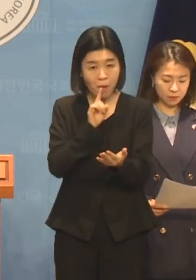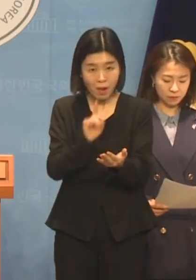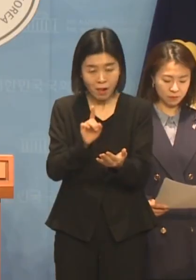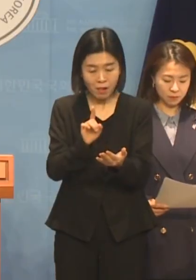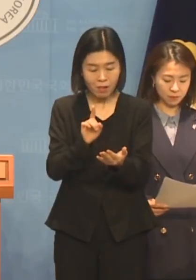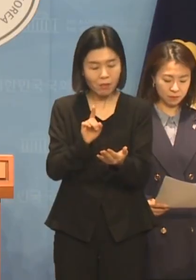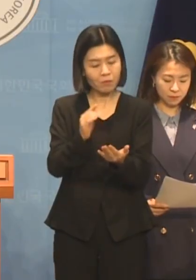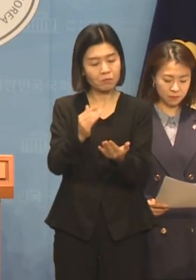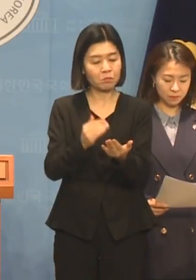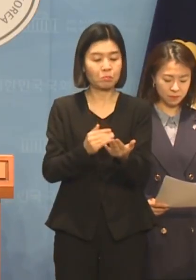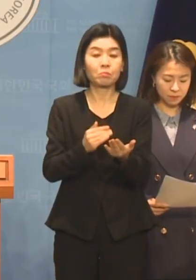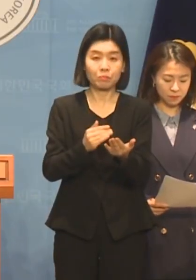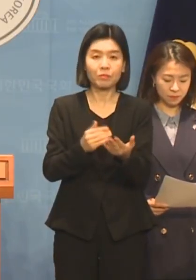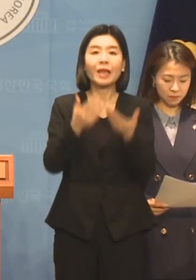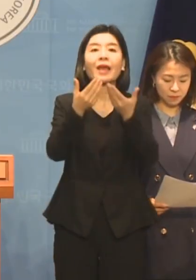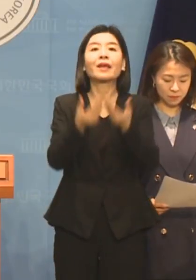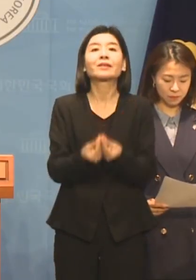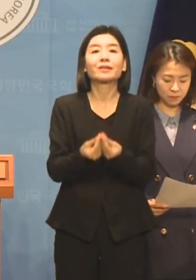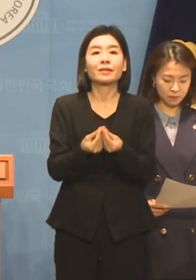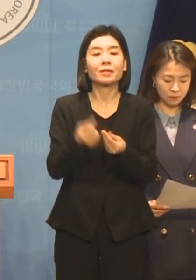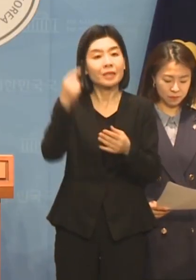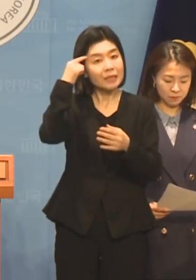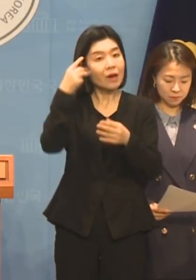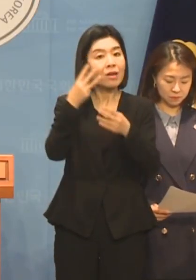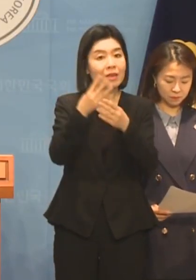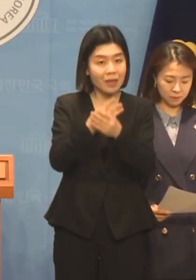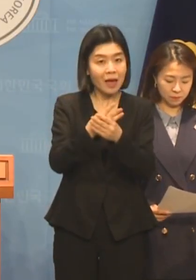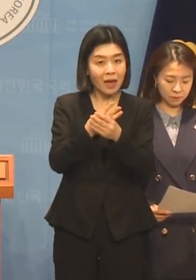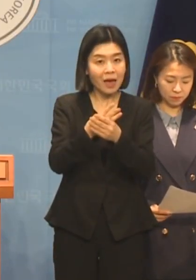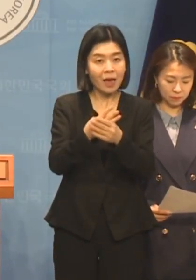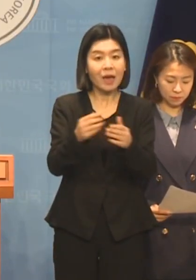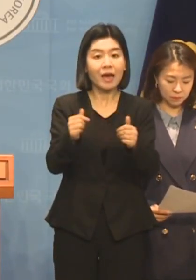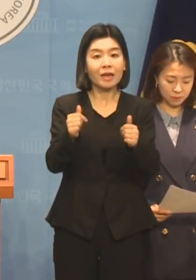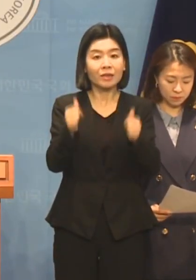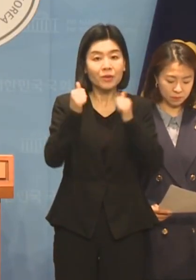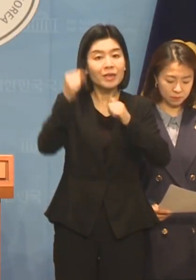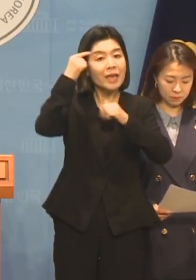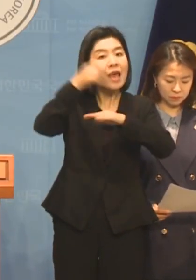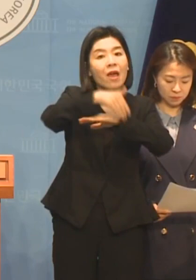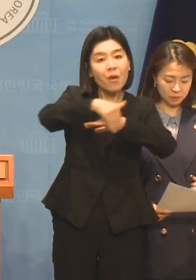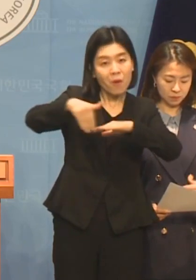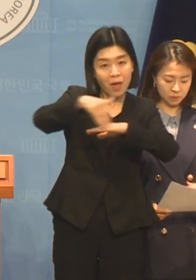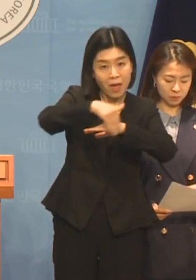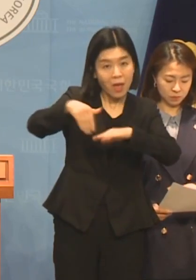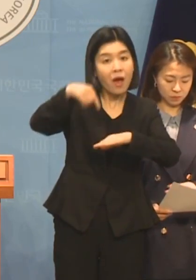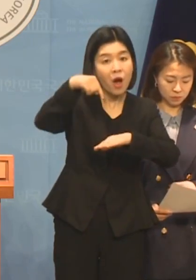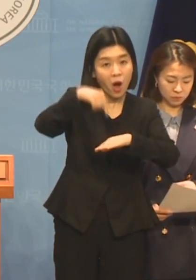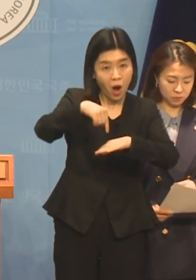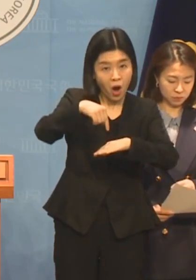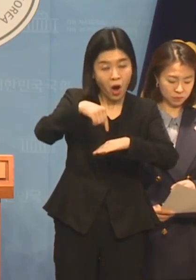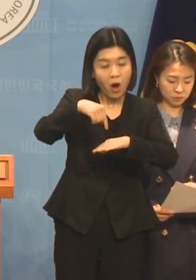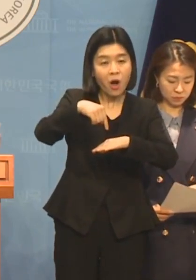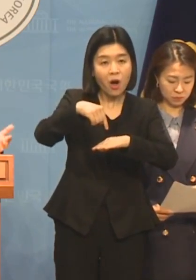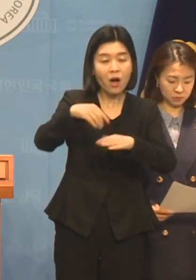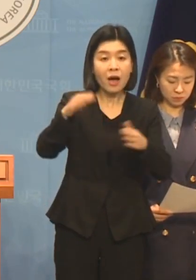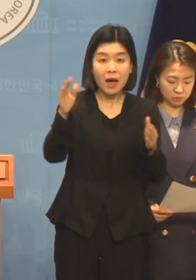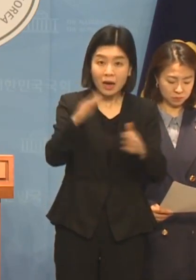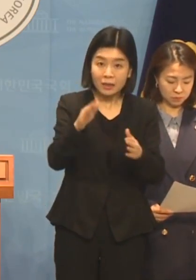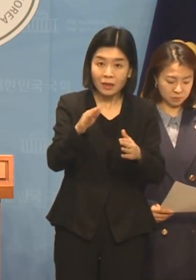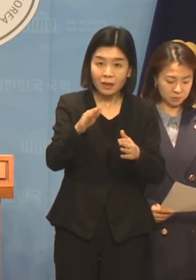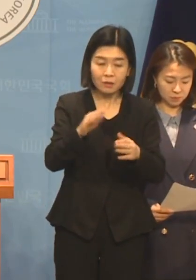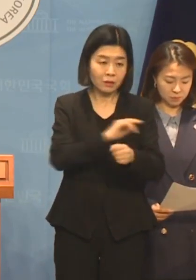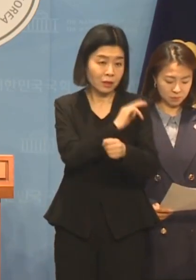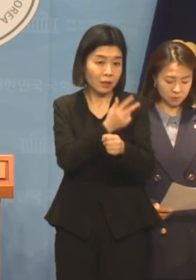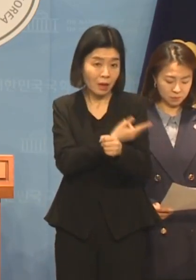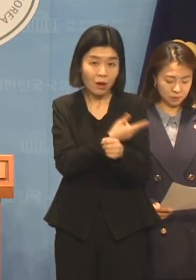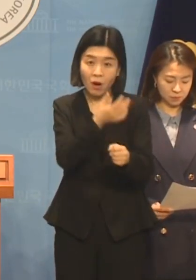그간에 예를 들어서 석사학위 취득 예정자를 실질적으로 자격 인정을 해서